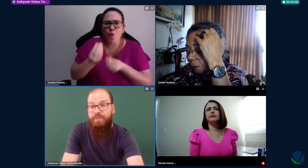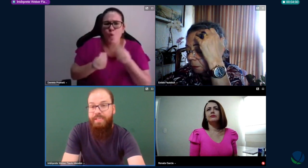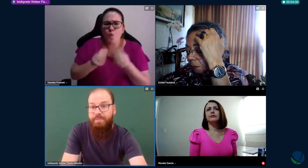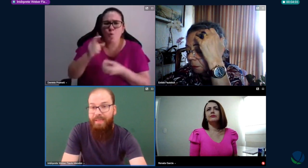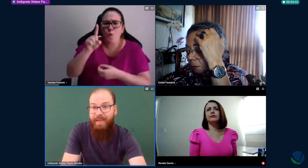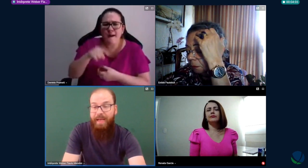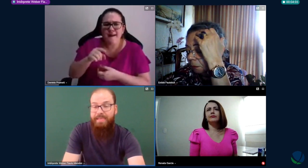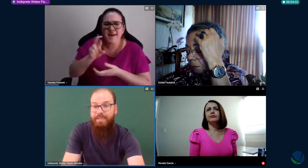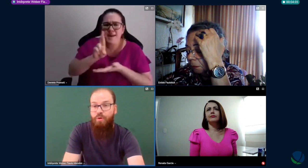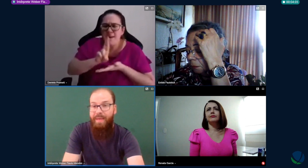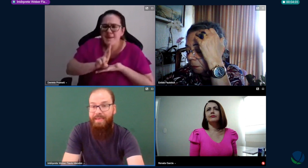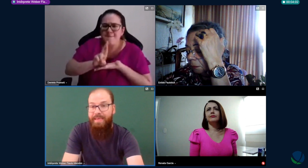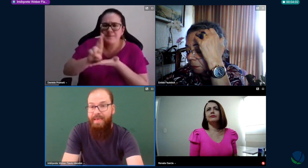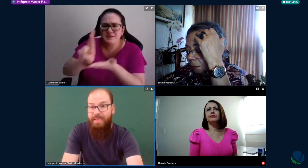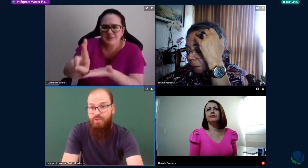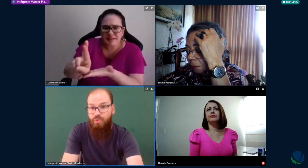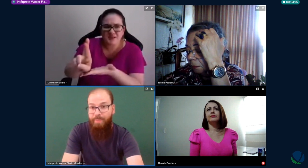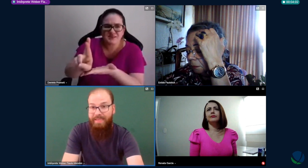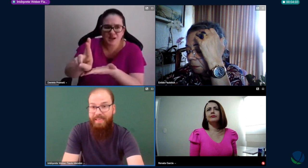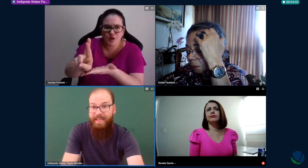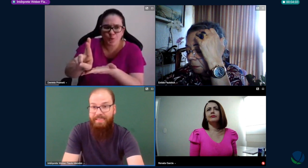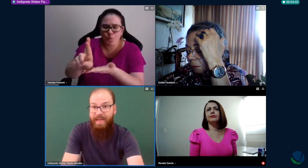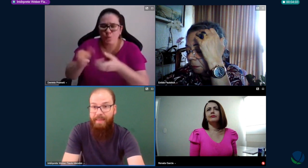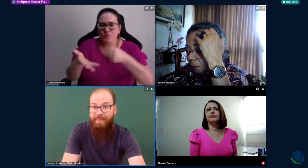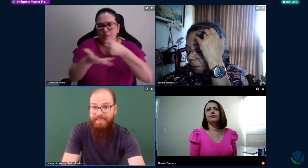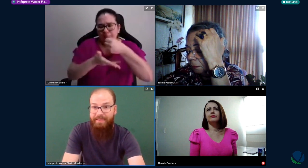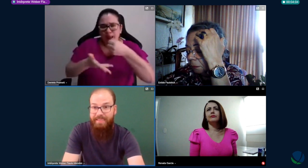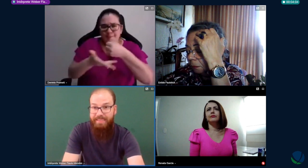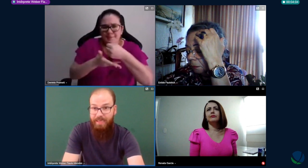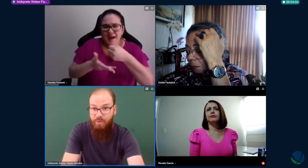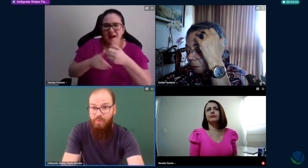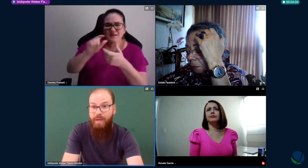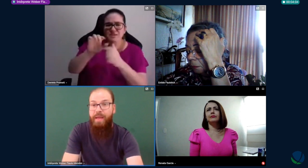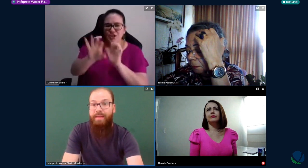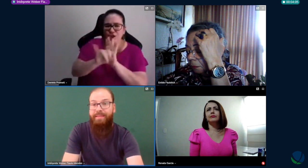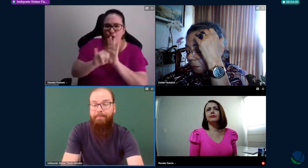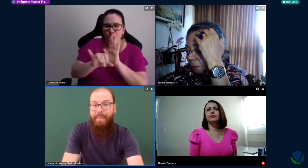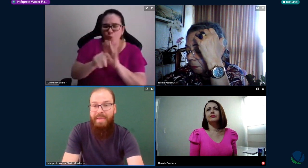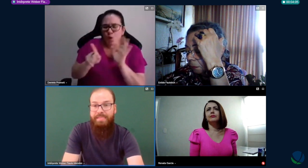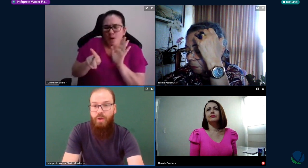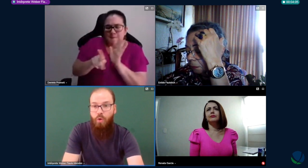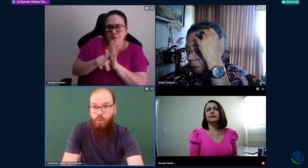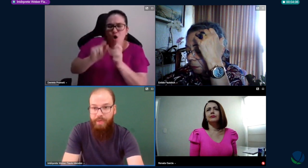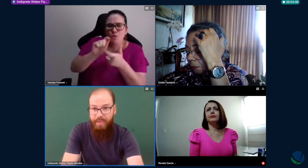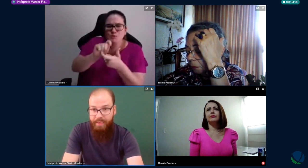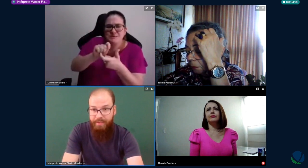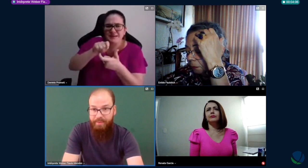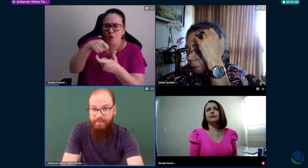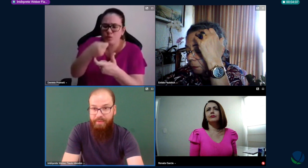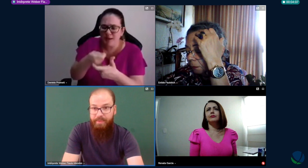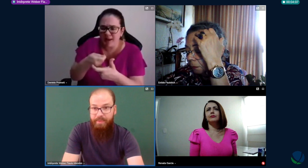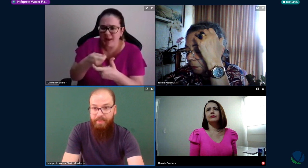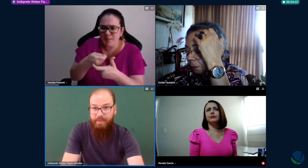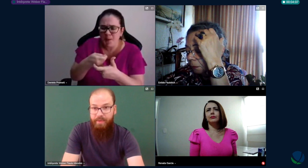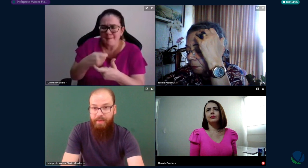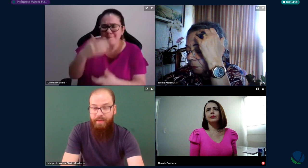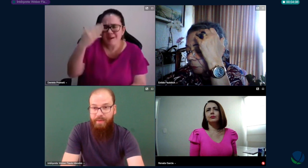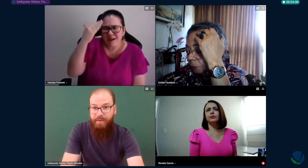Eu queria que você explicasse como é que é isso, como é que seria essa representação da base icônica